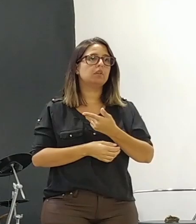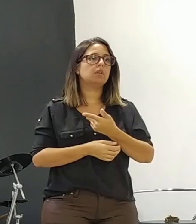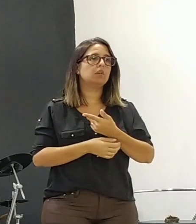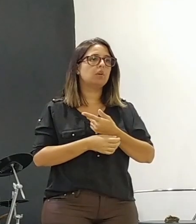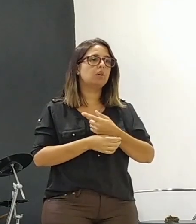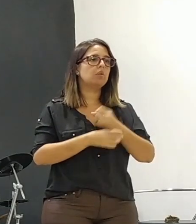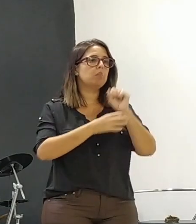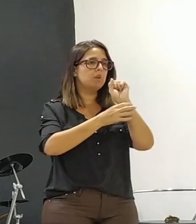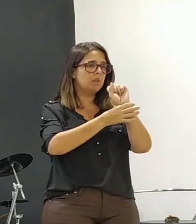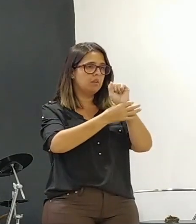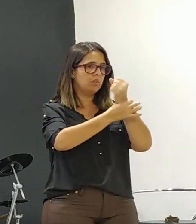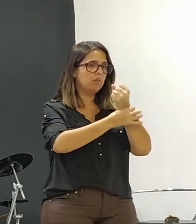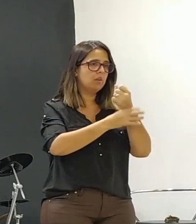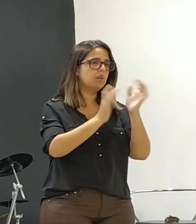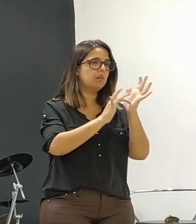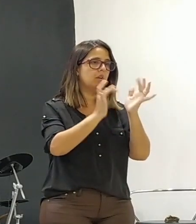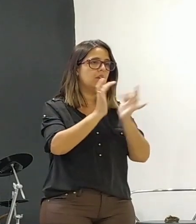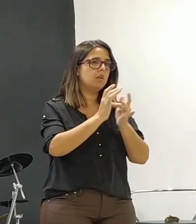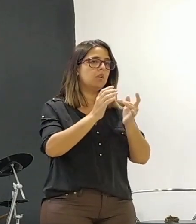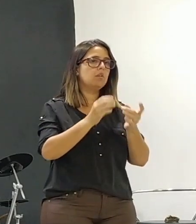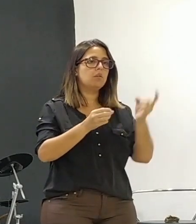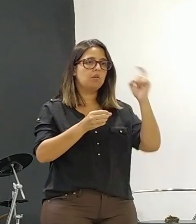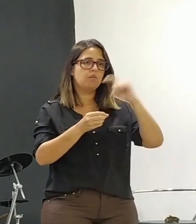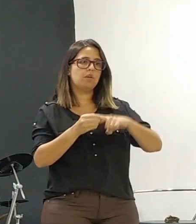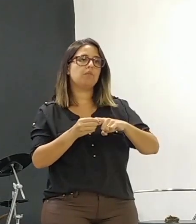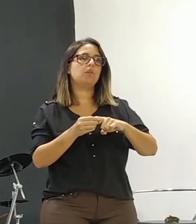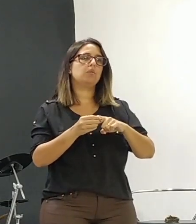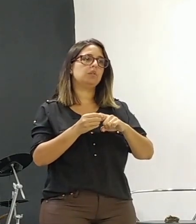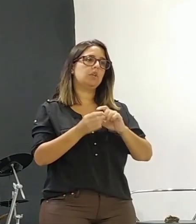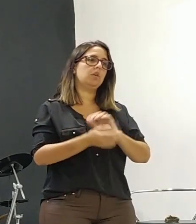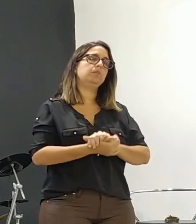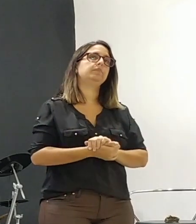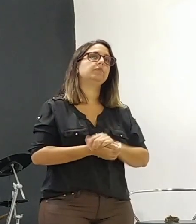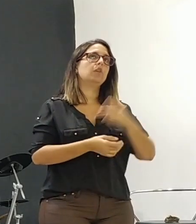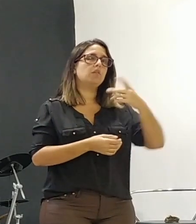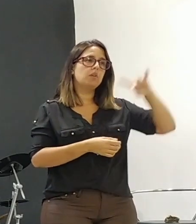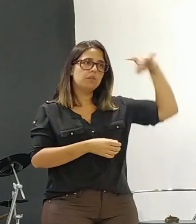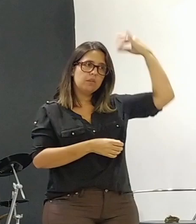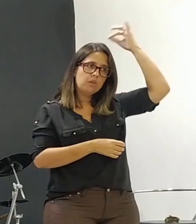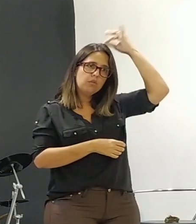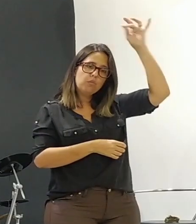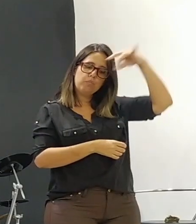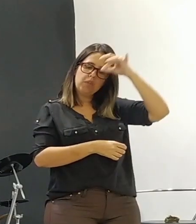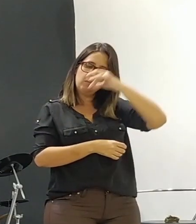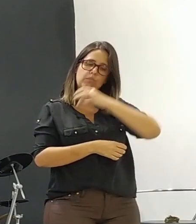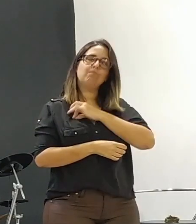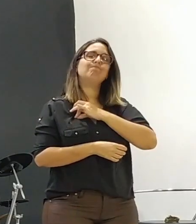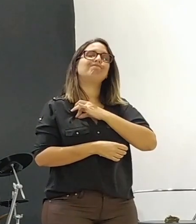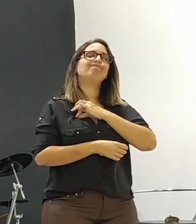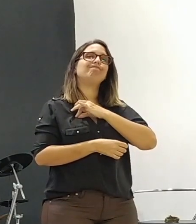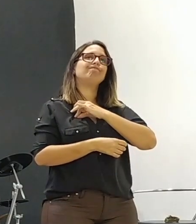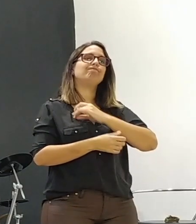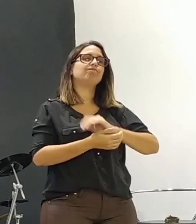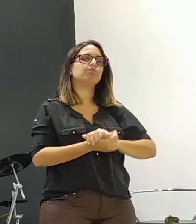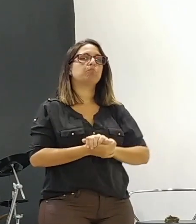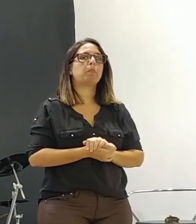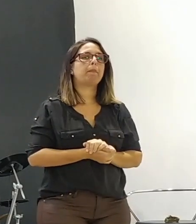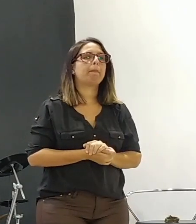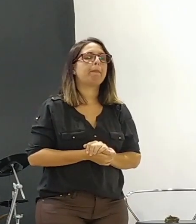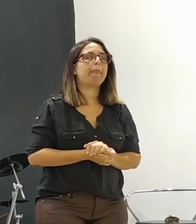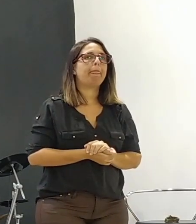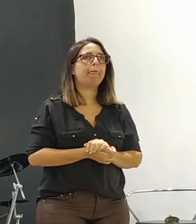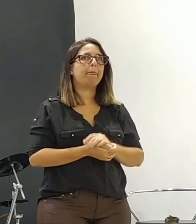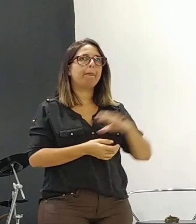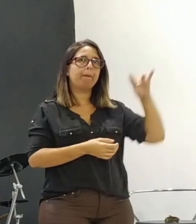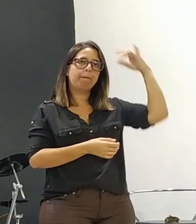uma garantia do que iria voltar. E a garantia que ele deixou foi o seu Espírito que ele depositou em nós. Ele pôs em nós